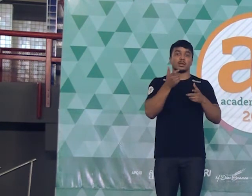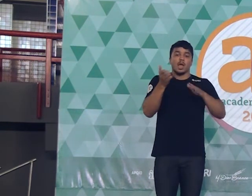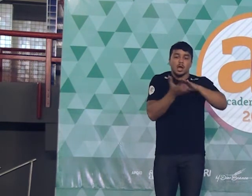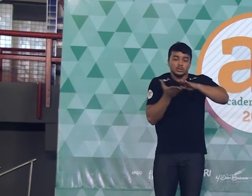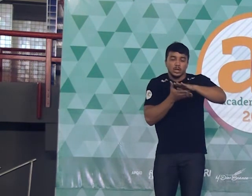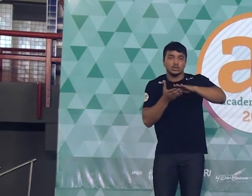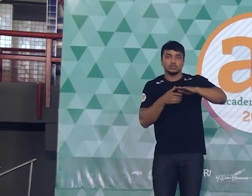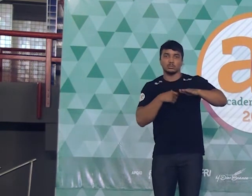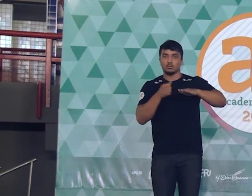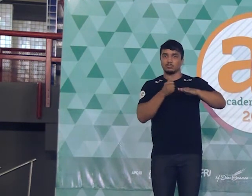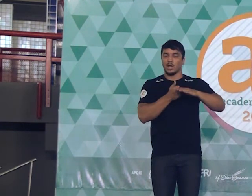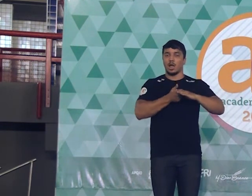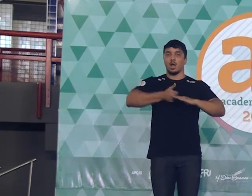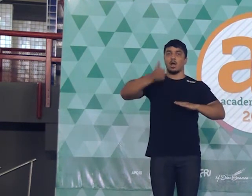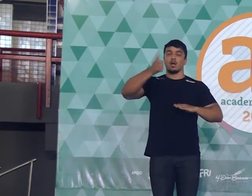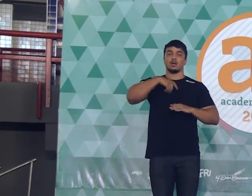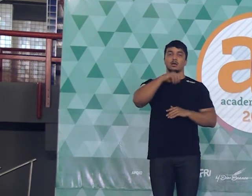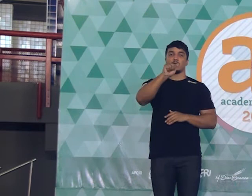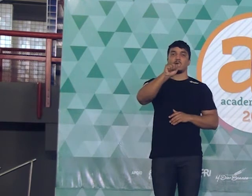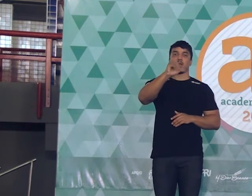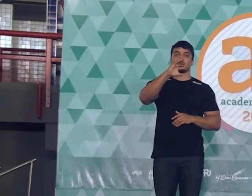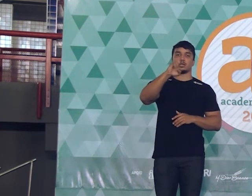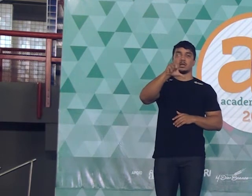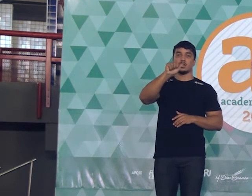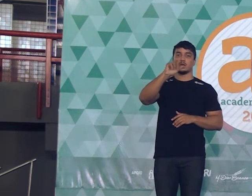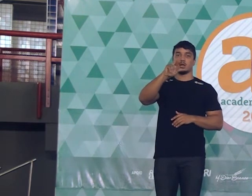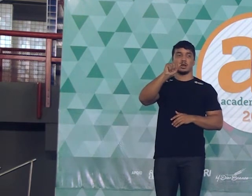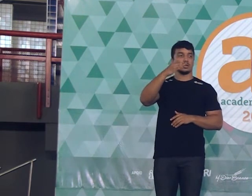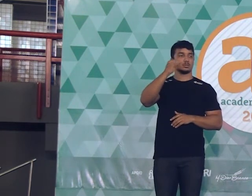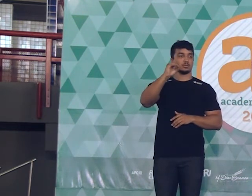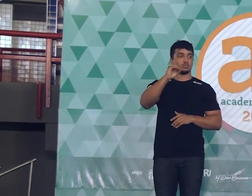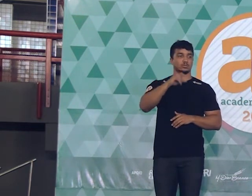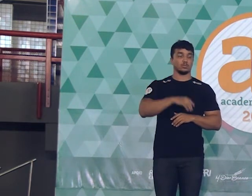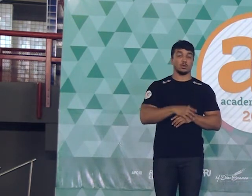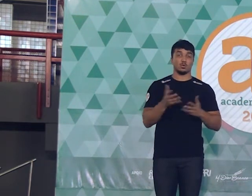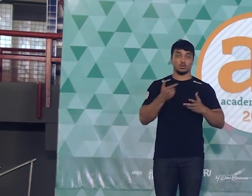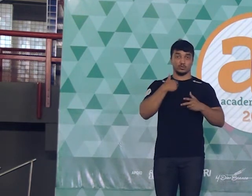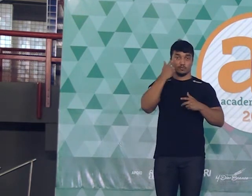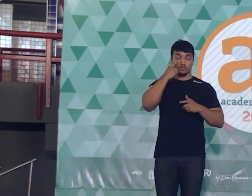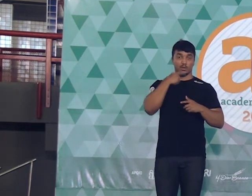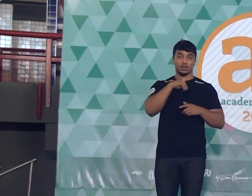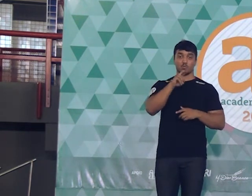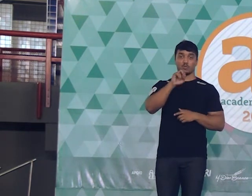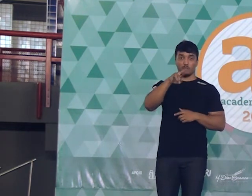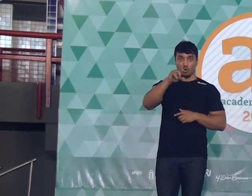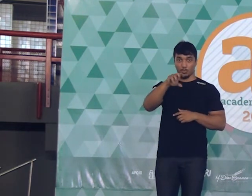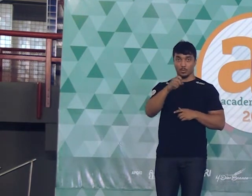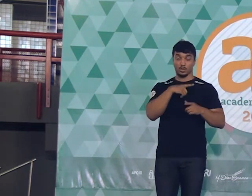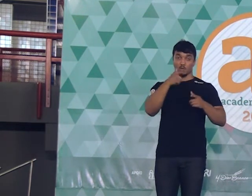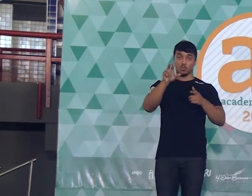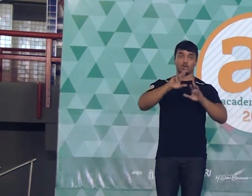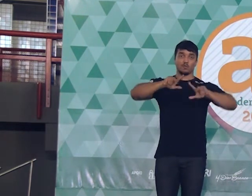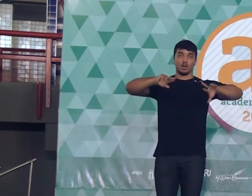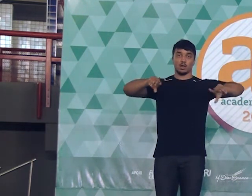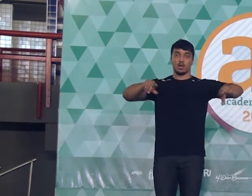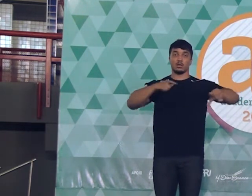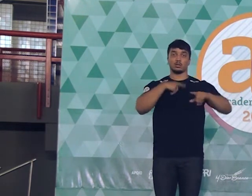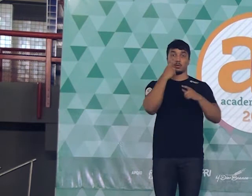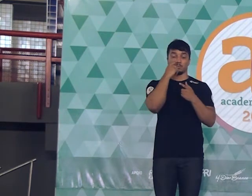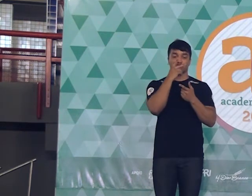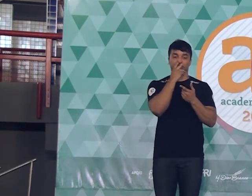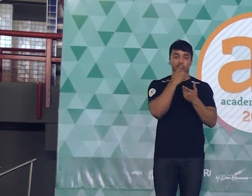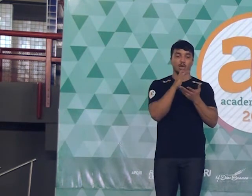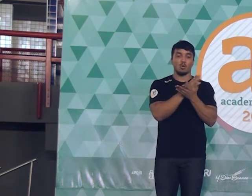aceleração. Então, hoje, a gente vai dar uma estudada nos movimentos uniforme e variado. E, para isso, a gente vai precisar de